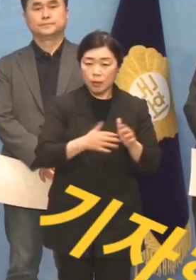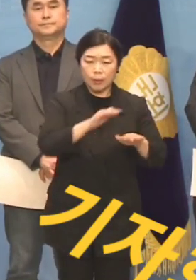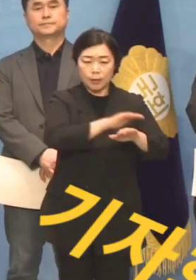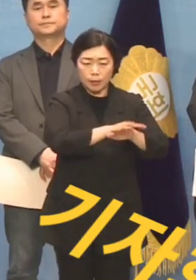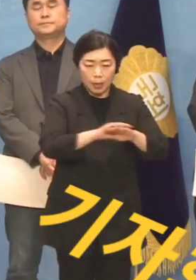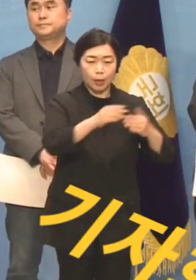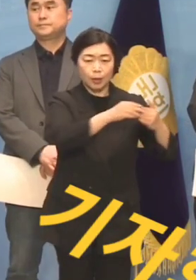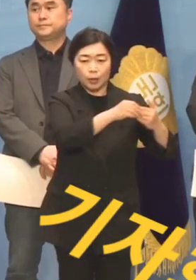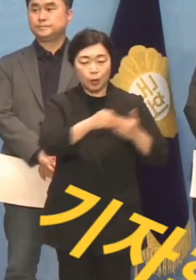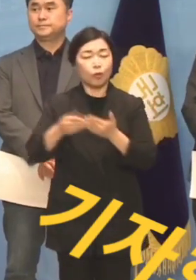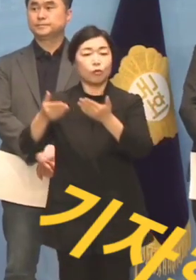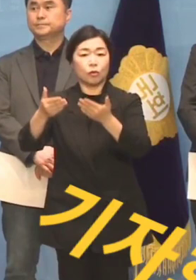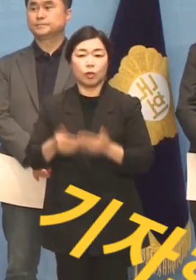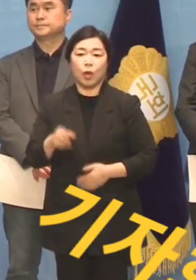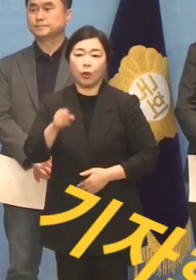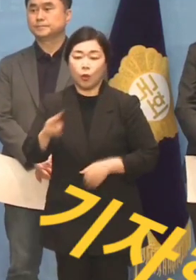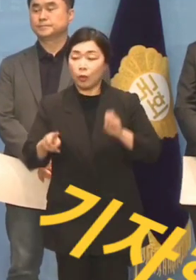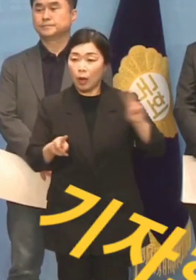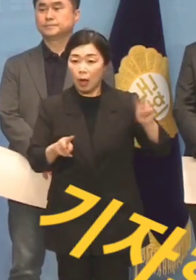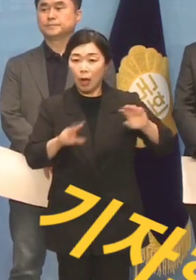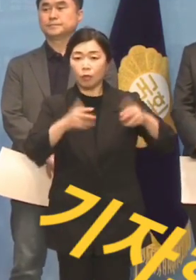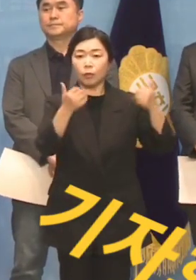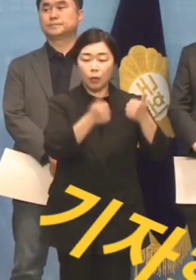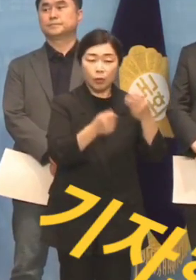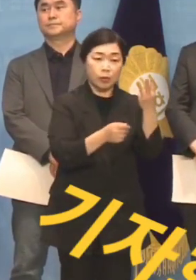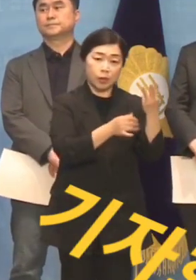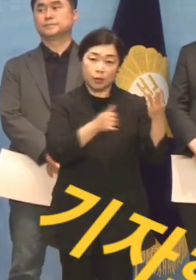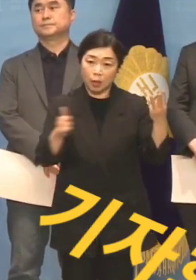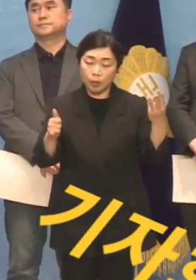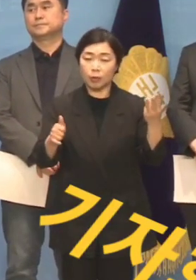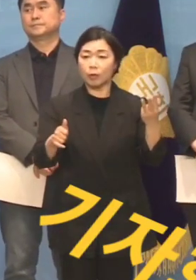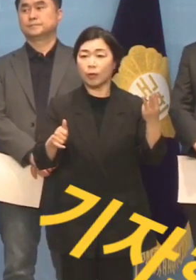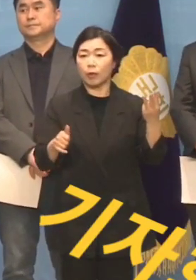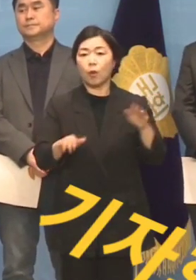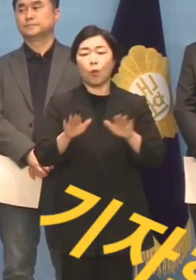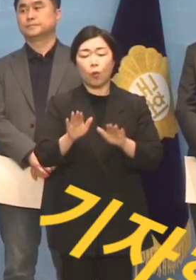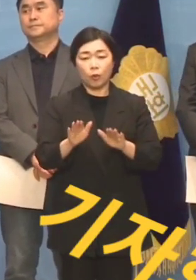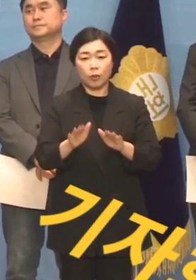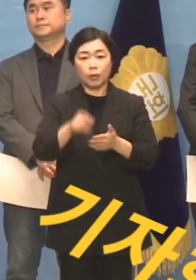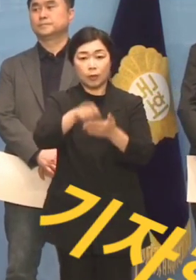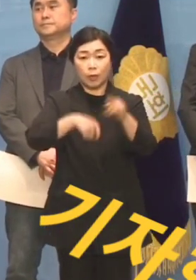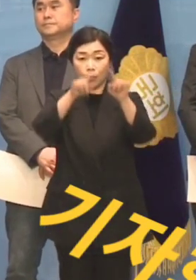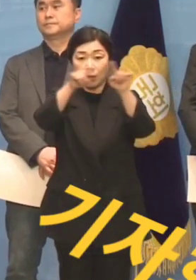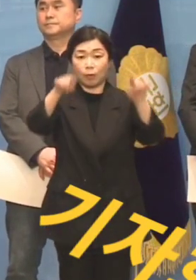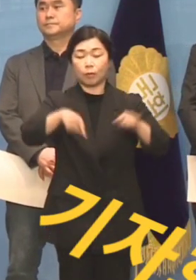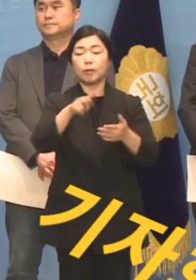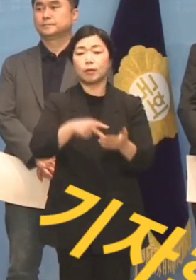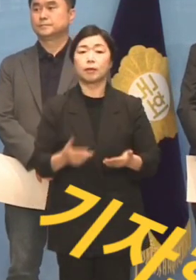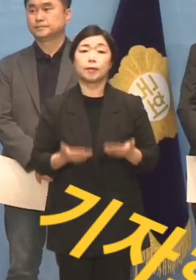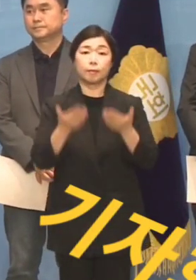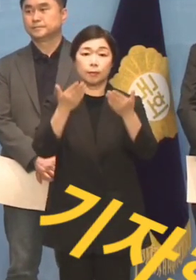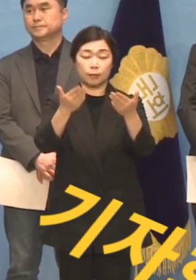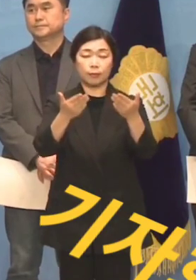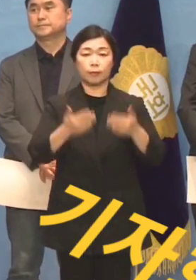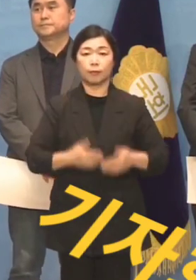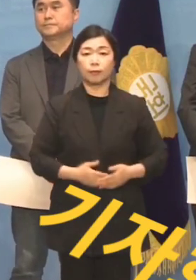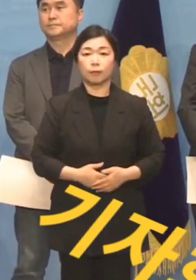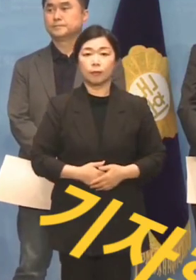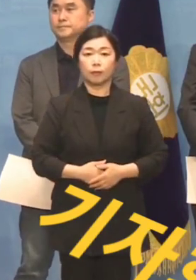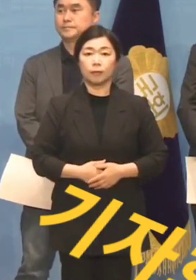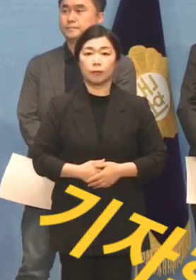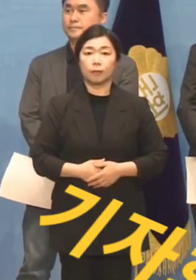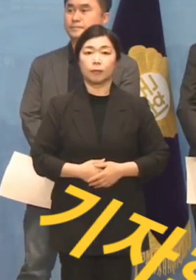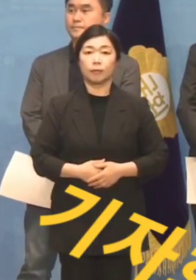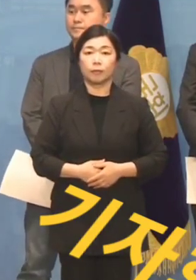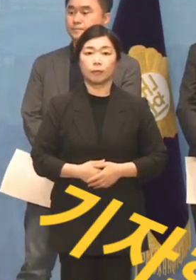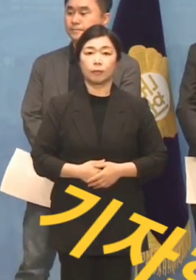훌륭하게 이끌어 오신 여야 중진 의원님 세 분께서 오늘 기자회견문을 낭독해 주시도록 하겠습니다.